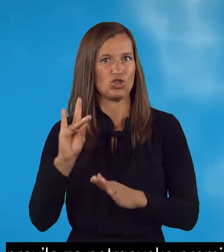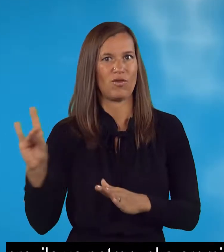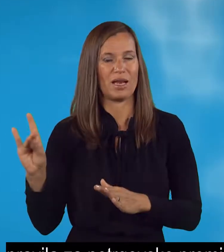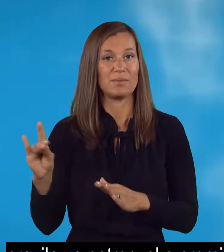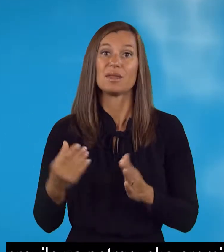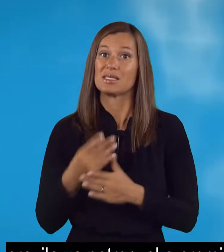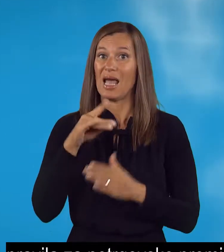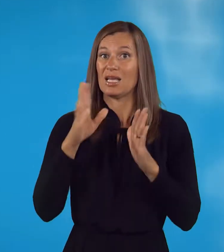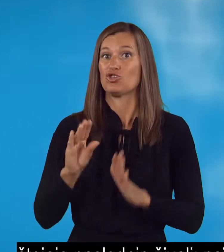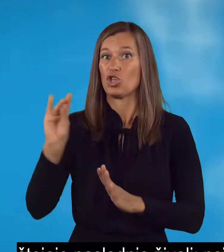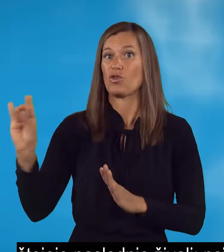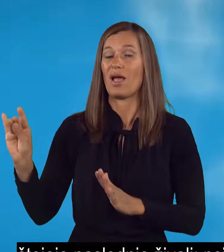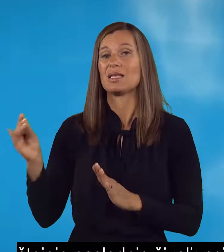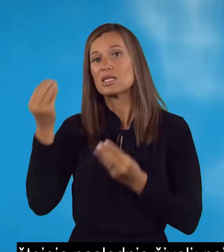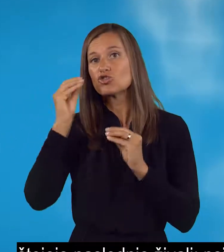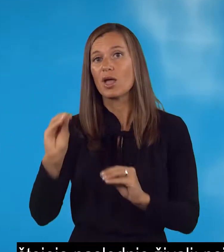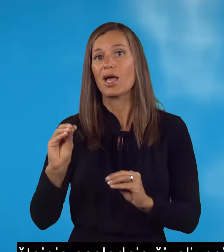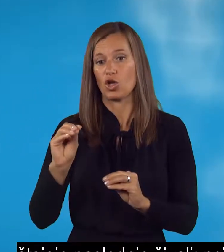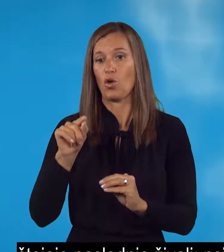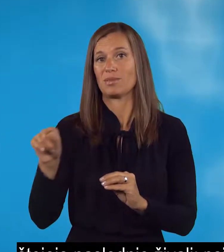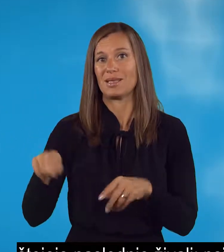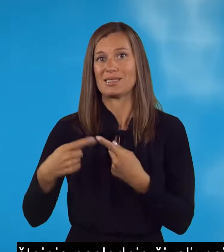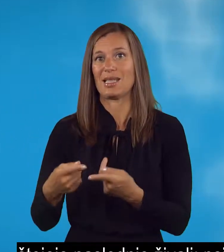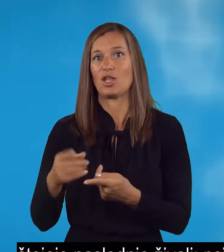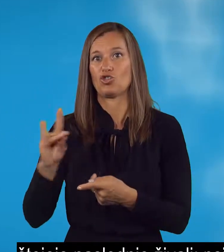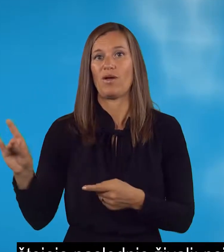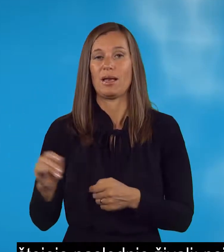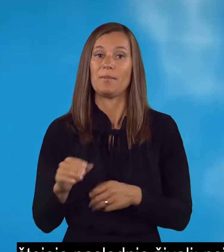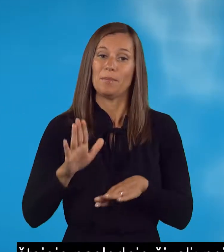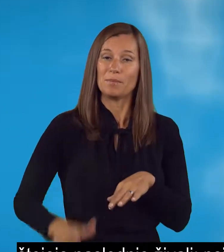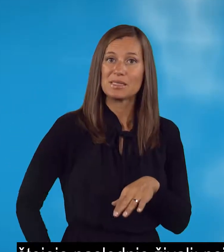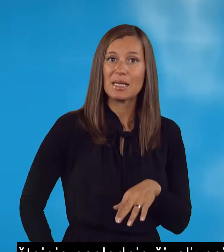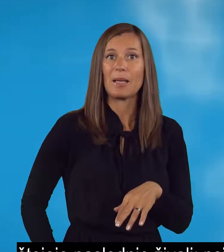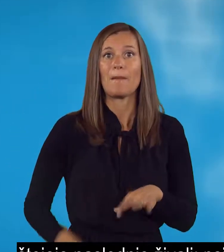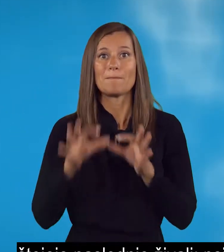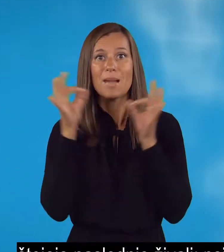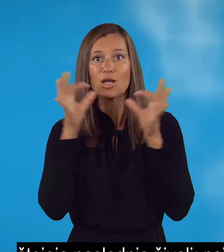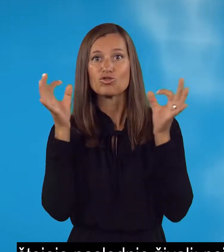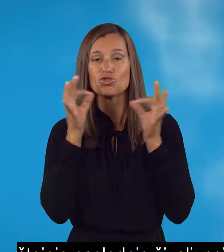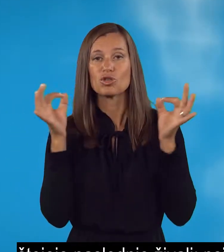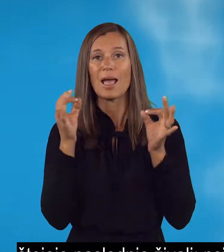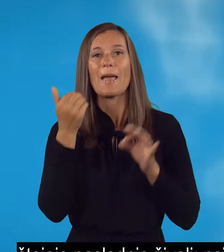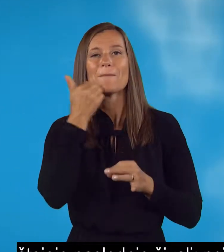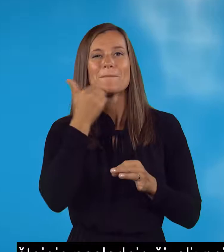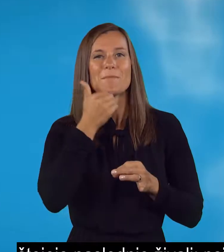za hišne živali štejejo naslednje živali: psi, mačke, beli